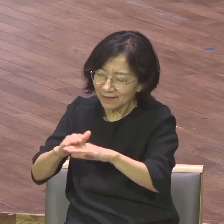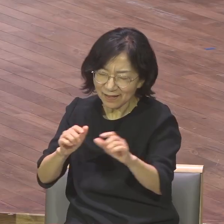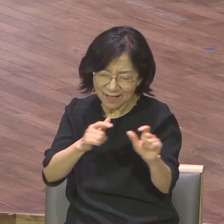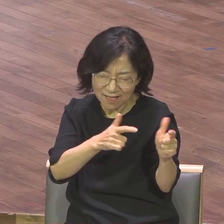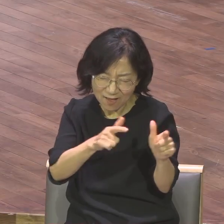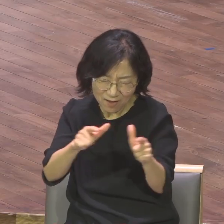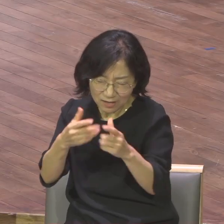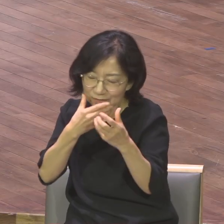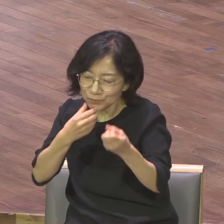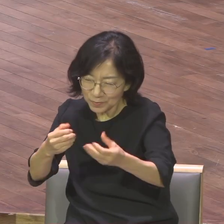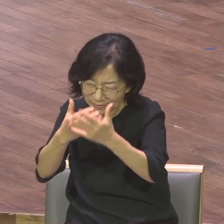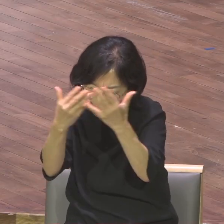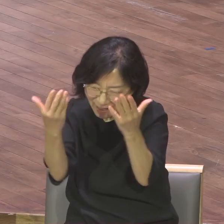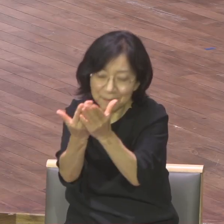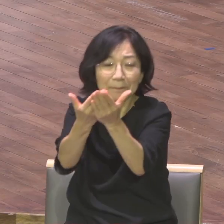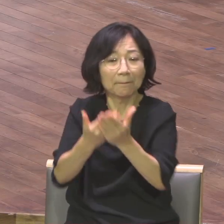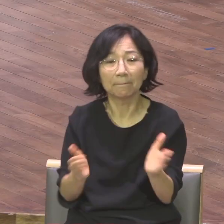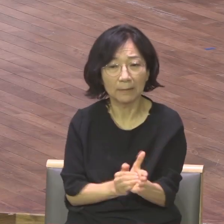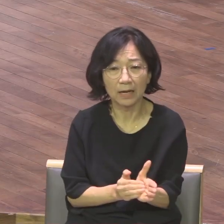인간이에요.